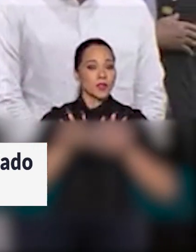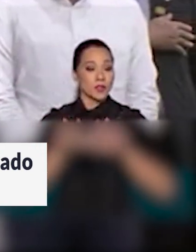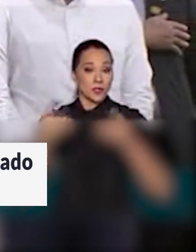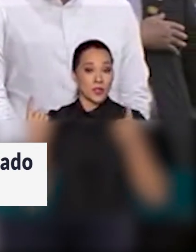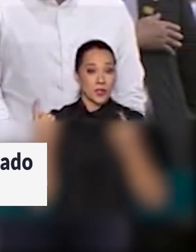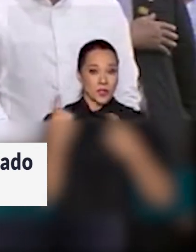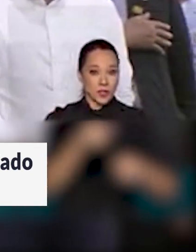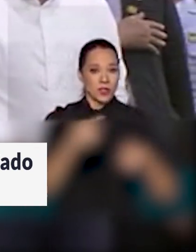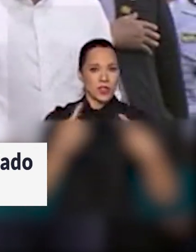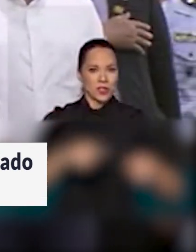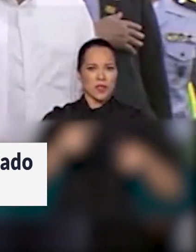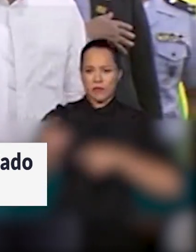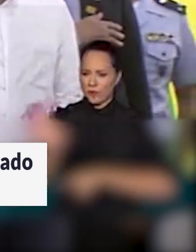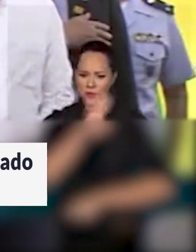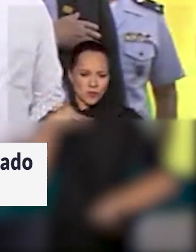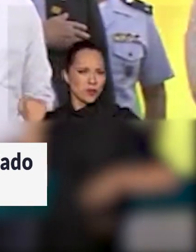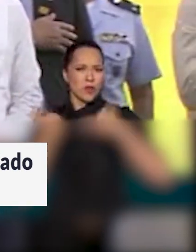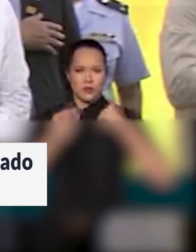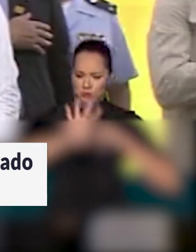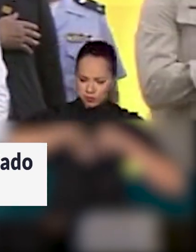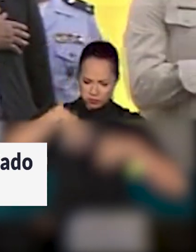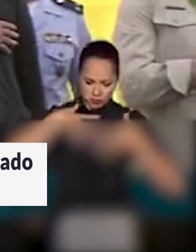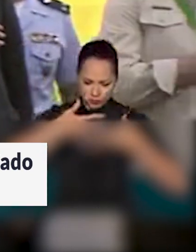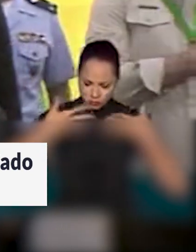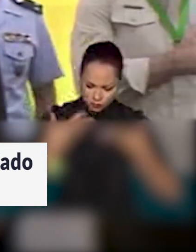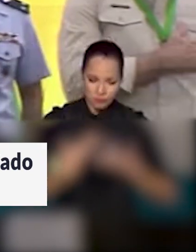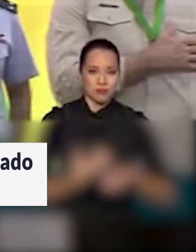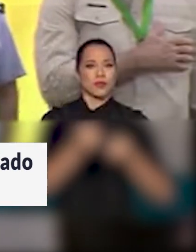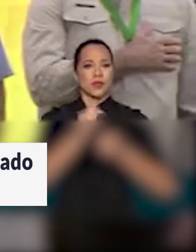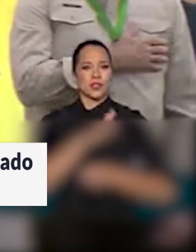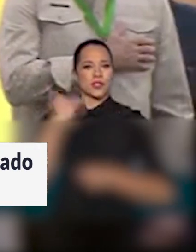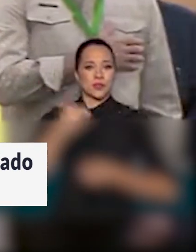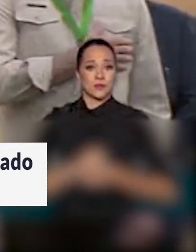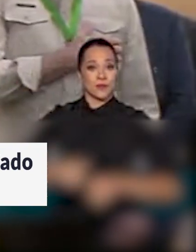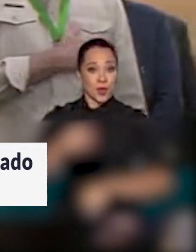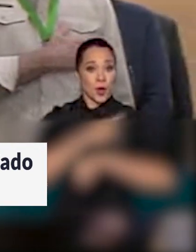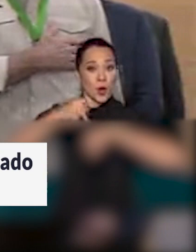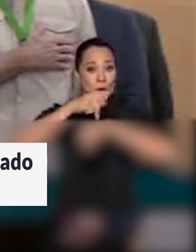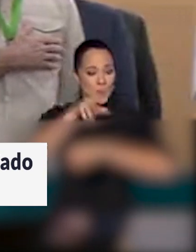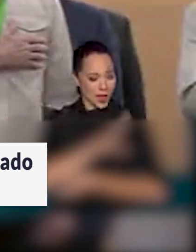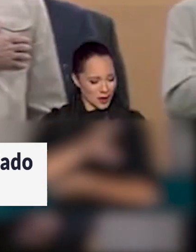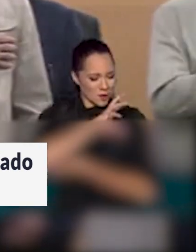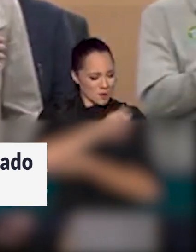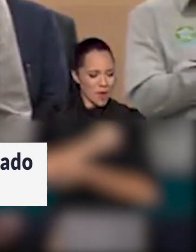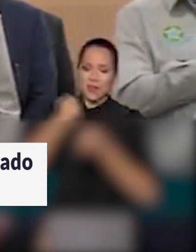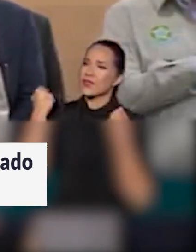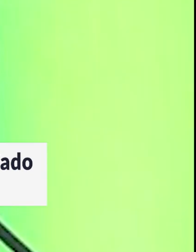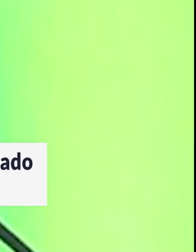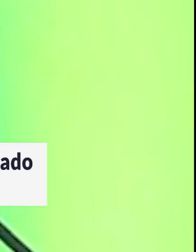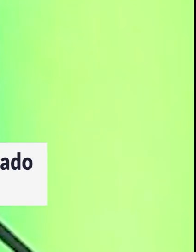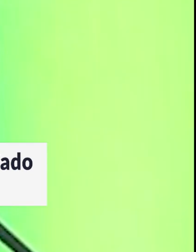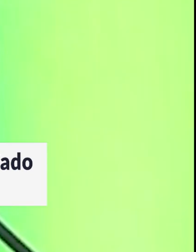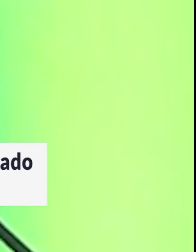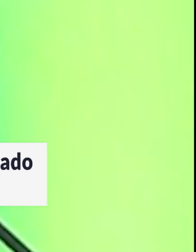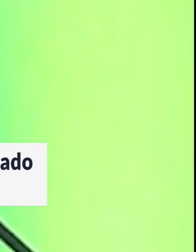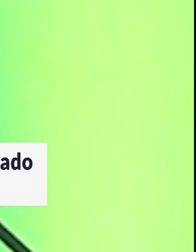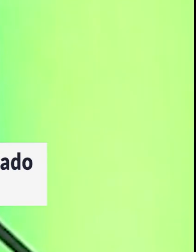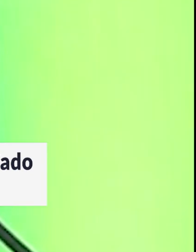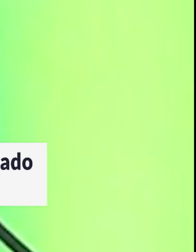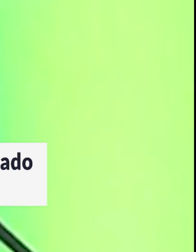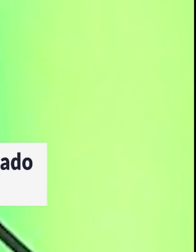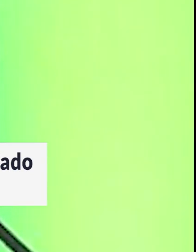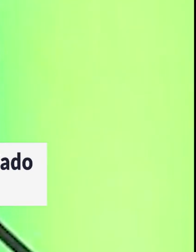Manaus, Davi Almeida, e deputados estaduais estiveram presentes na solenidade. Iniciando os discursos, o presidente da